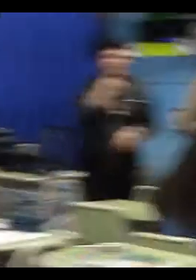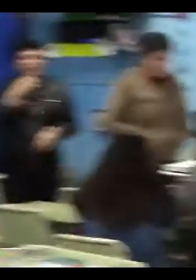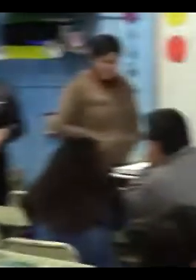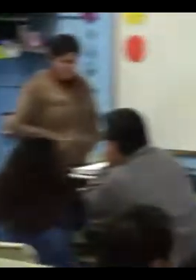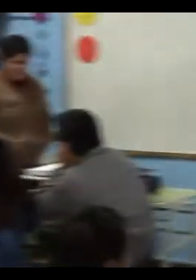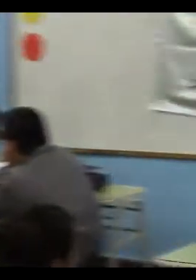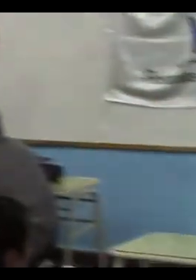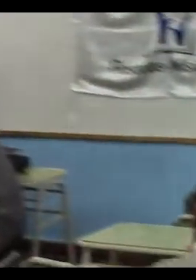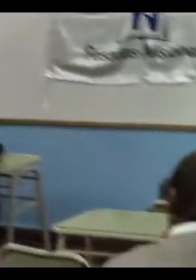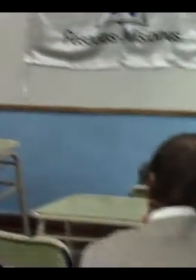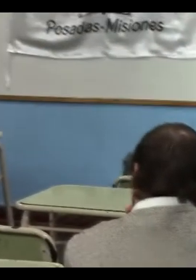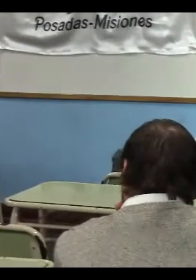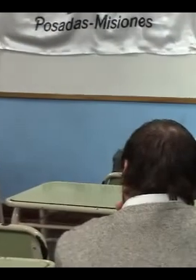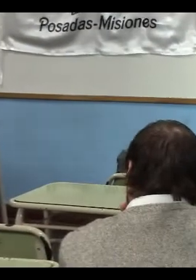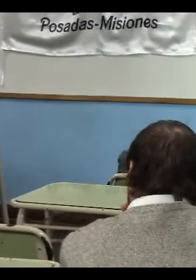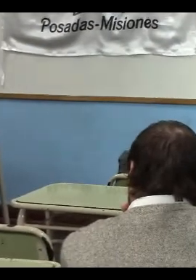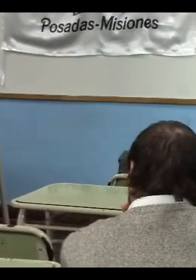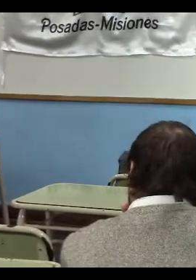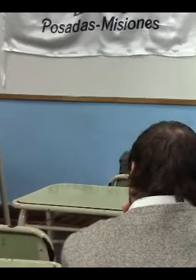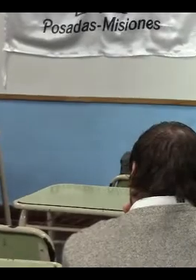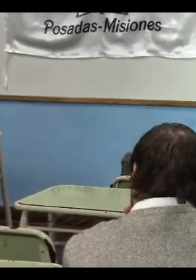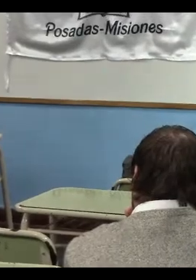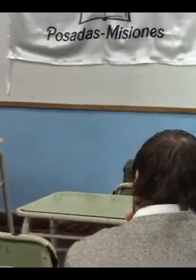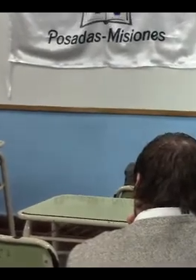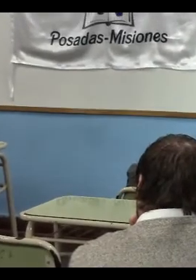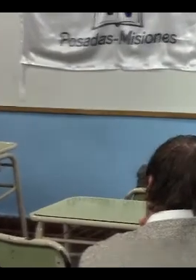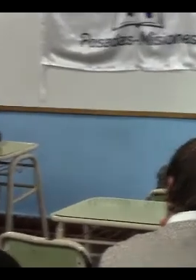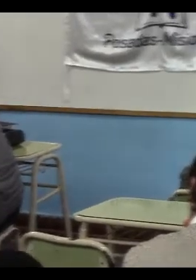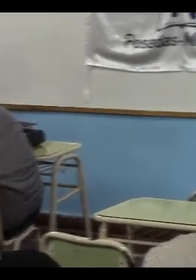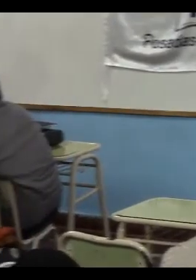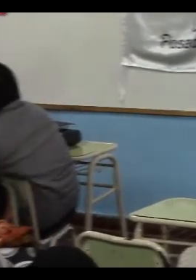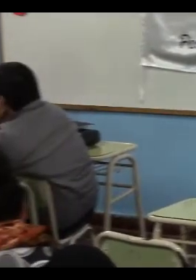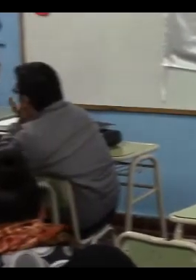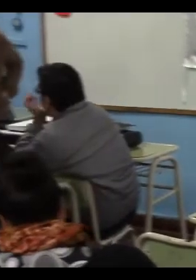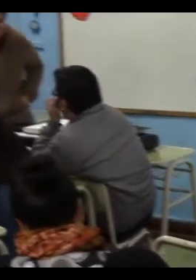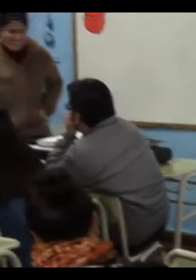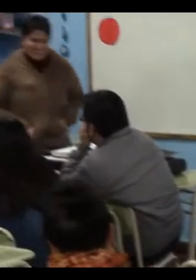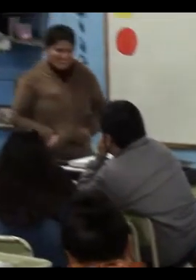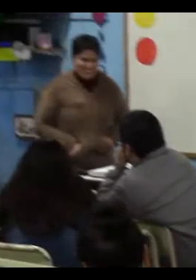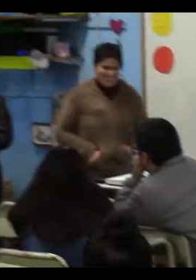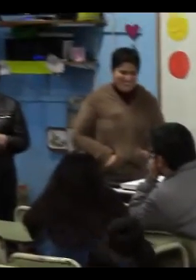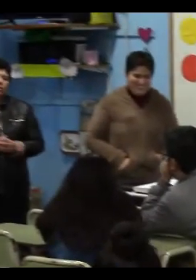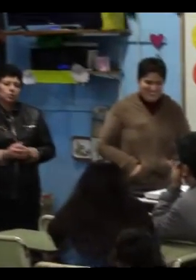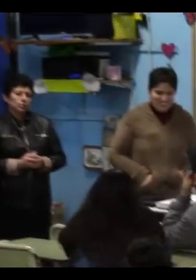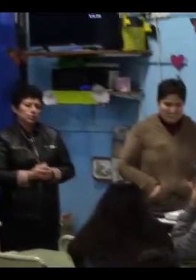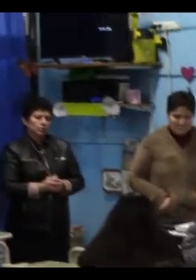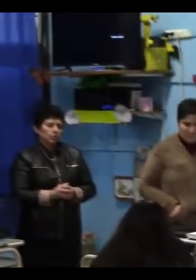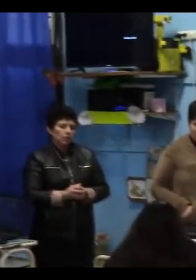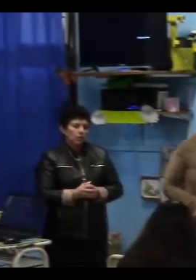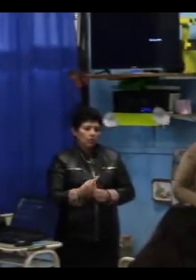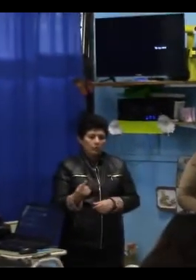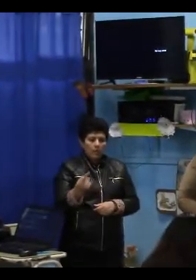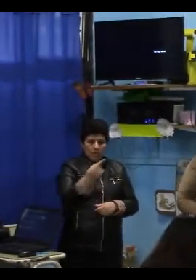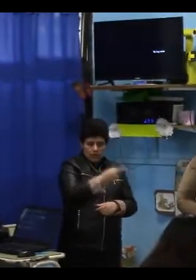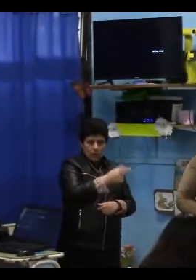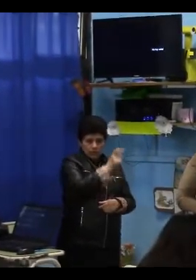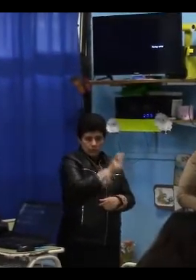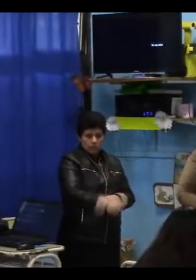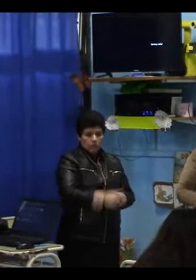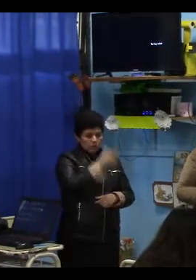nosotros las personas normales, como dijiste, entre comillas, para ustedes los ciegos, o